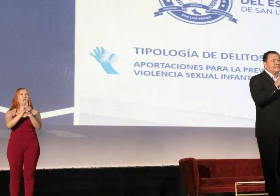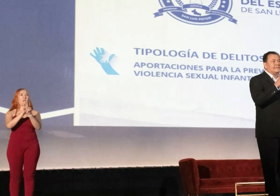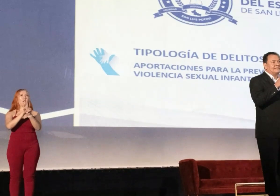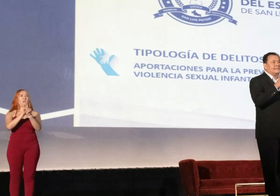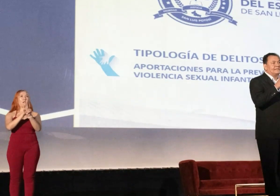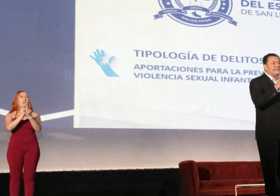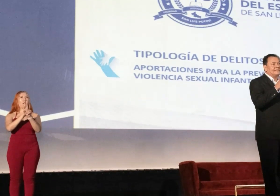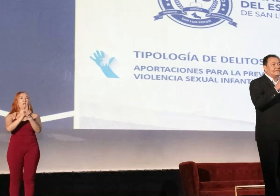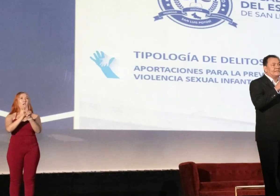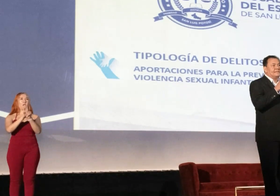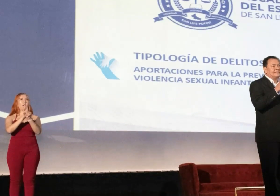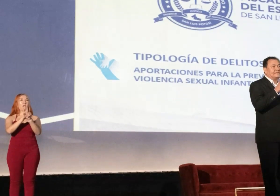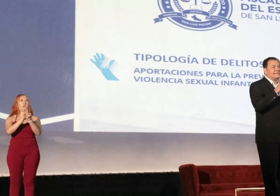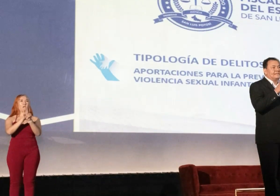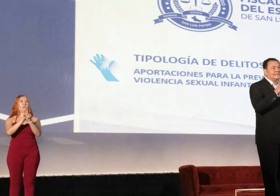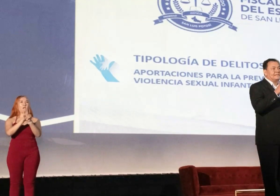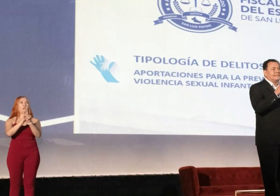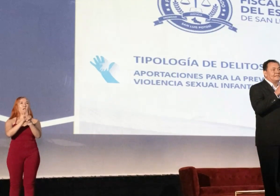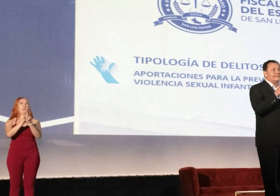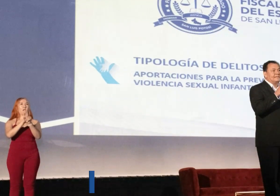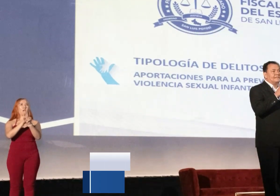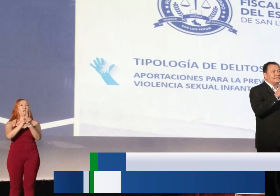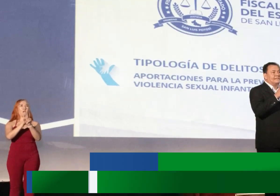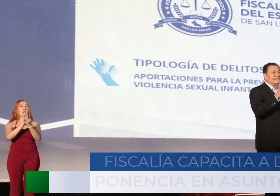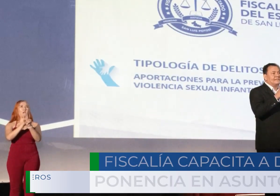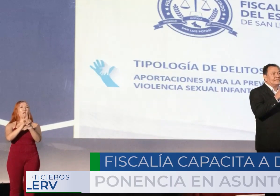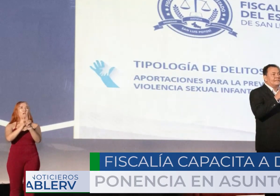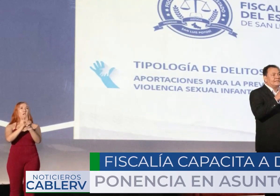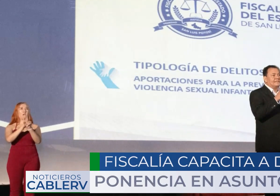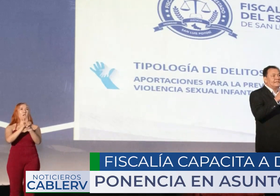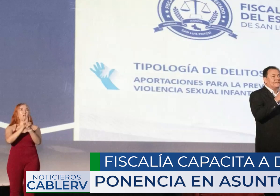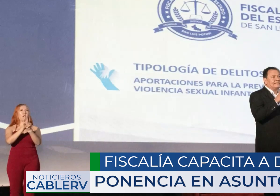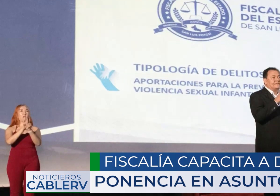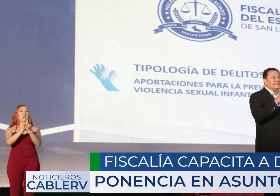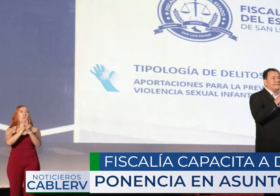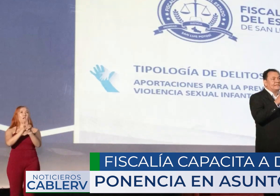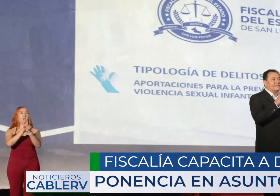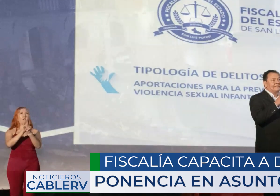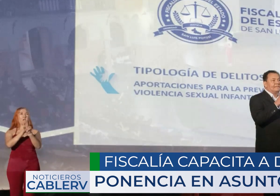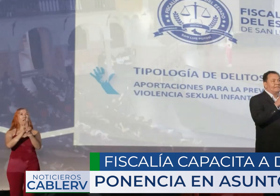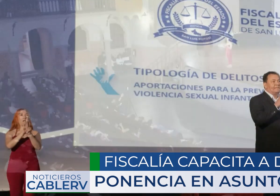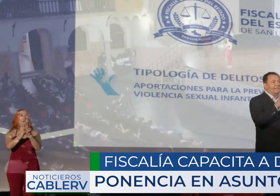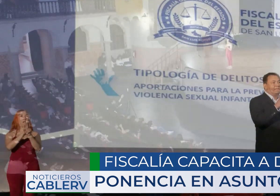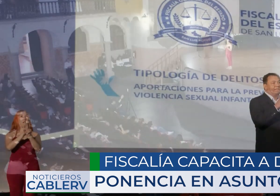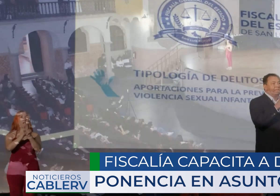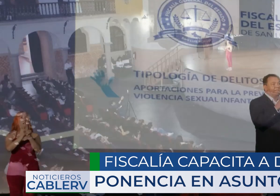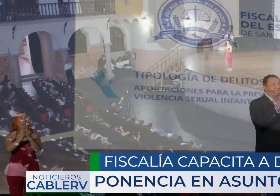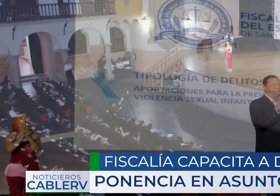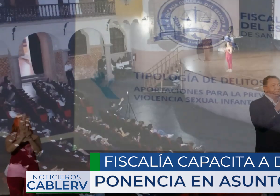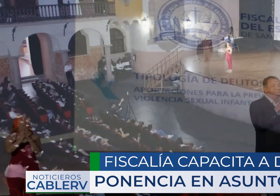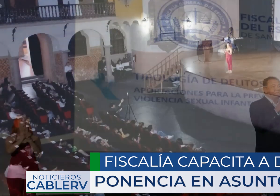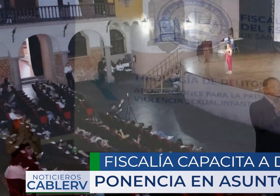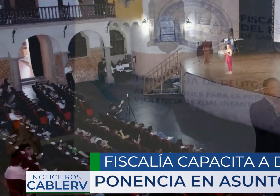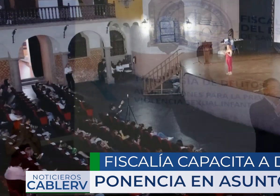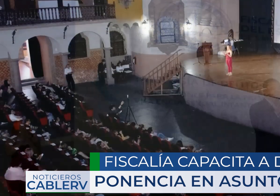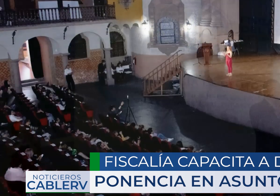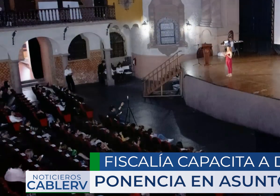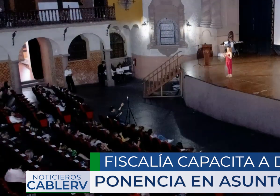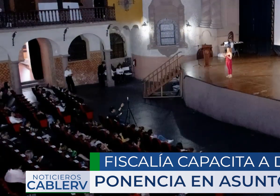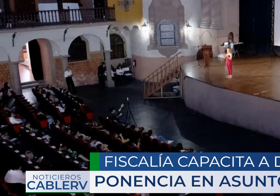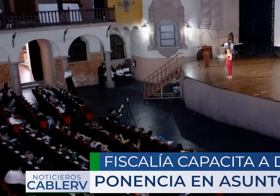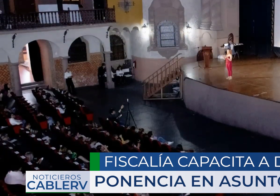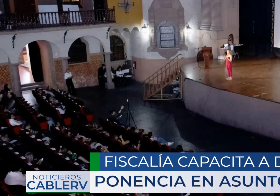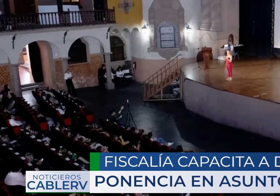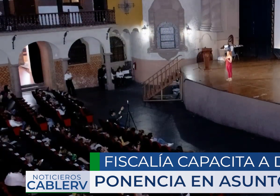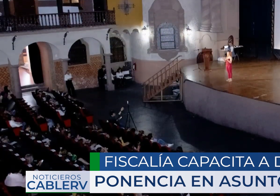la fiscalía general del estado de San Luis Potosí a través del instituto universitario de ciencias penales y forenses con participación del psicólogo Omar Moctezuma